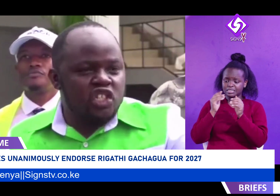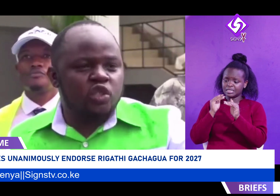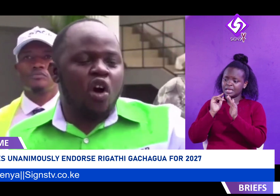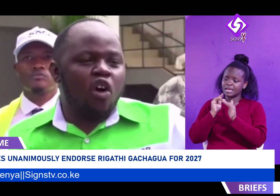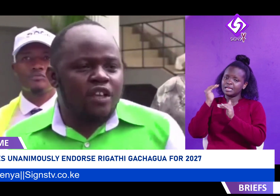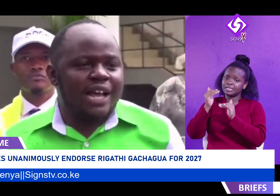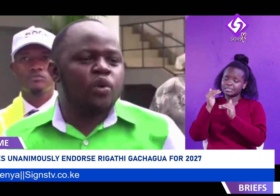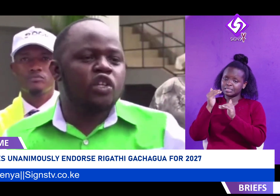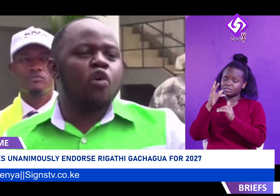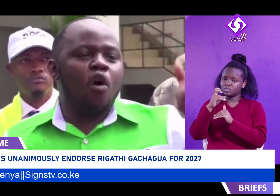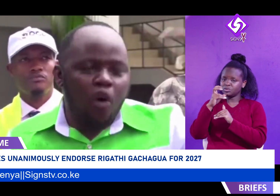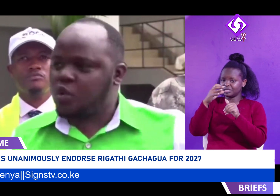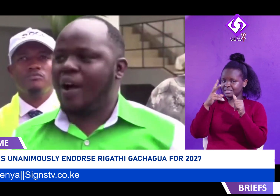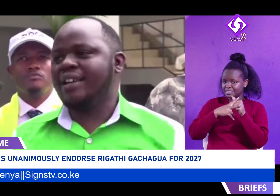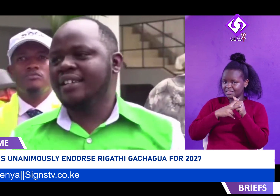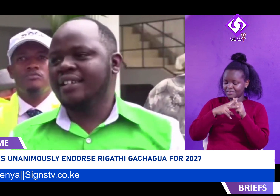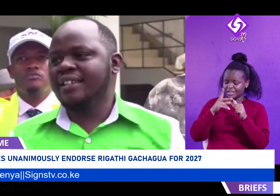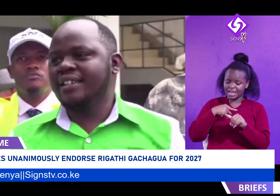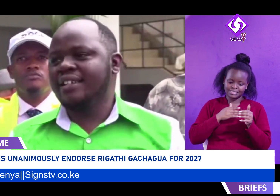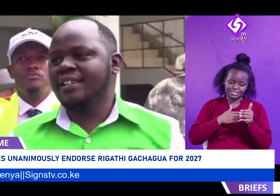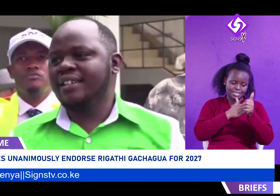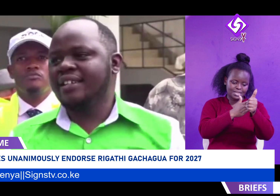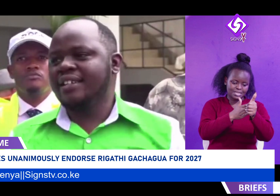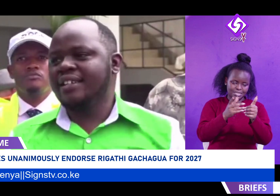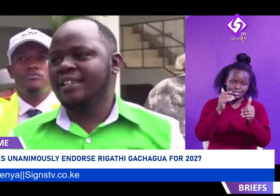tukue sisi ndio tunaongoza kuliko kuongozwa.